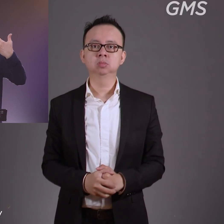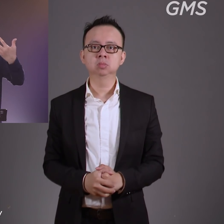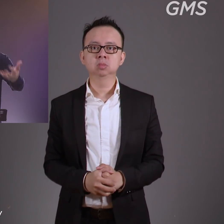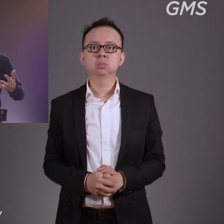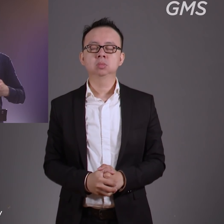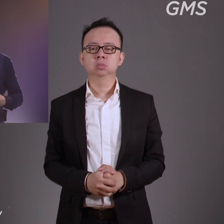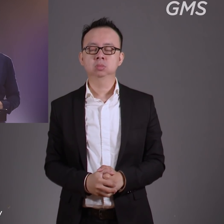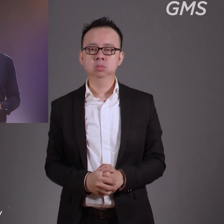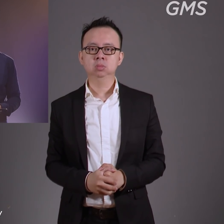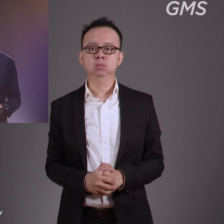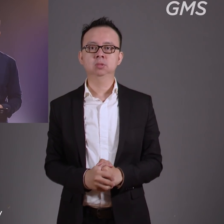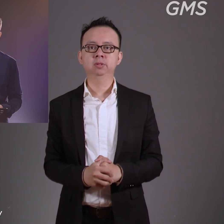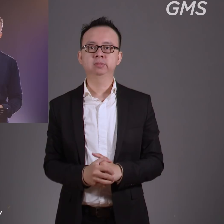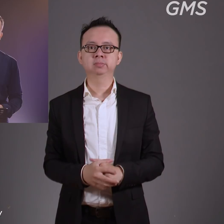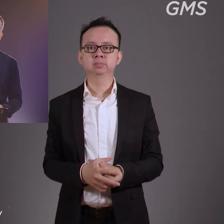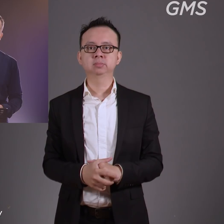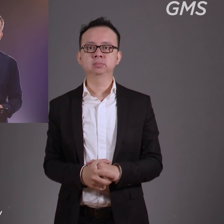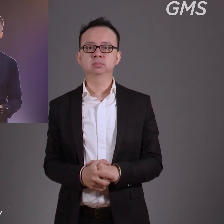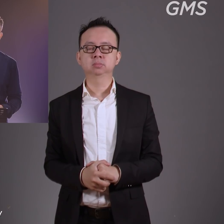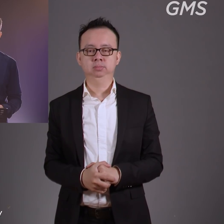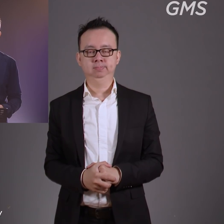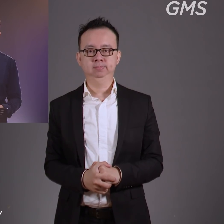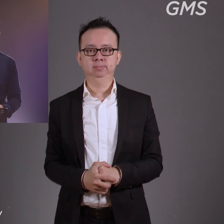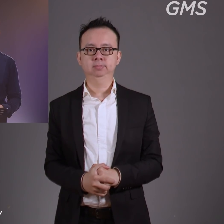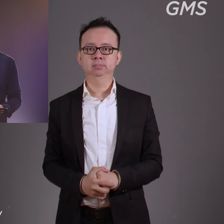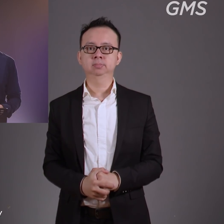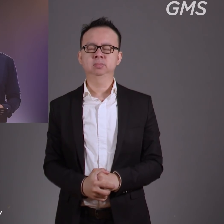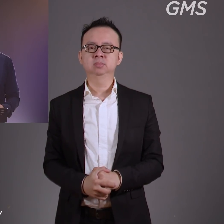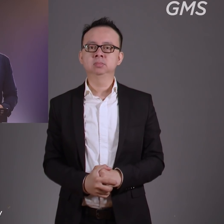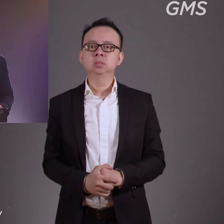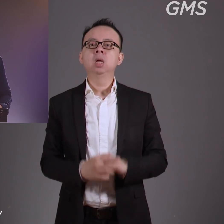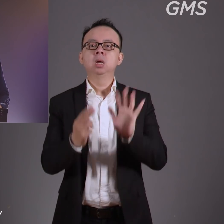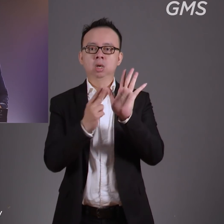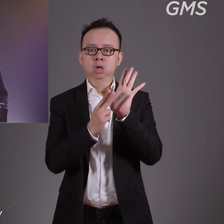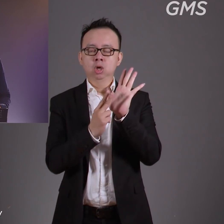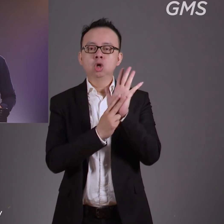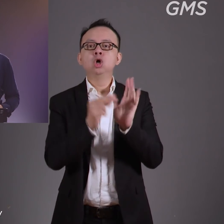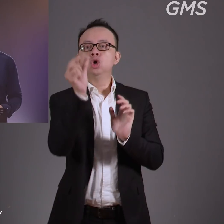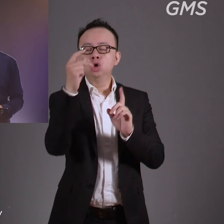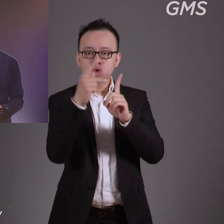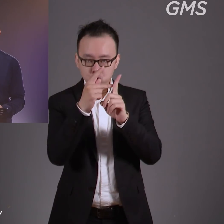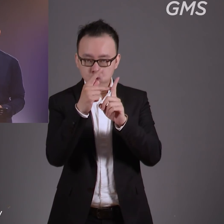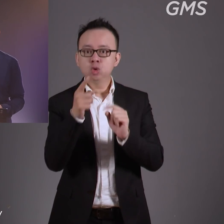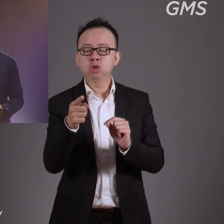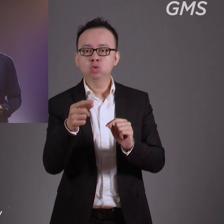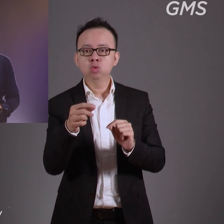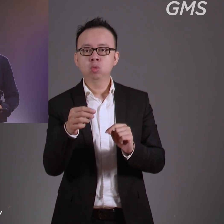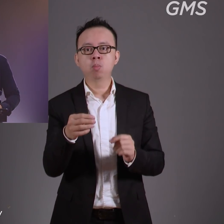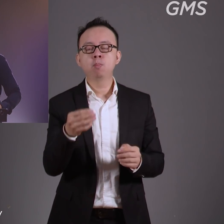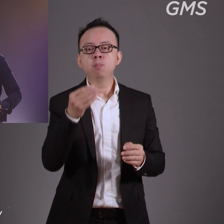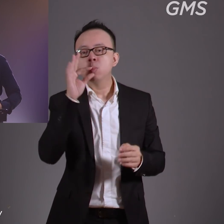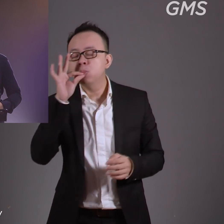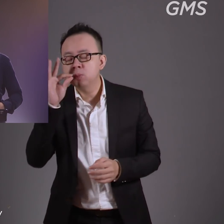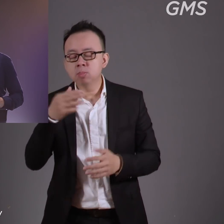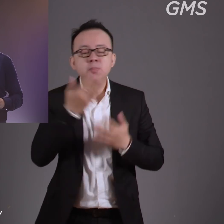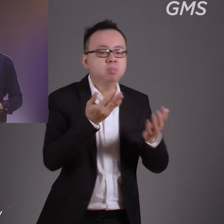mempopulasi lagi bumi. Nuh ini adalah penginjil terbesar sepanjang sejarah. Dia satu-satunya yang